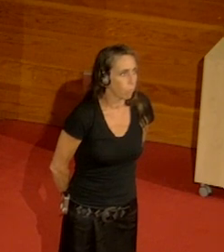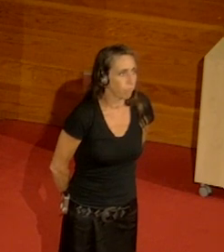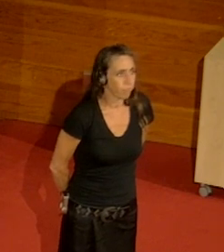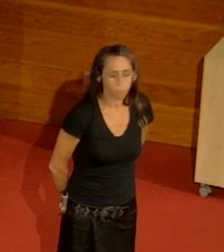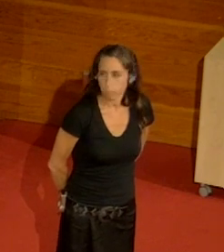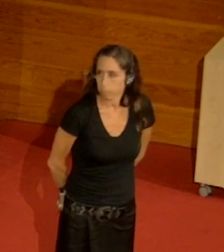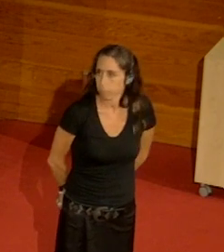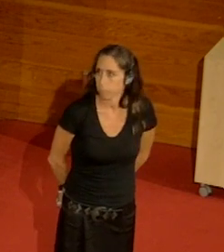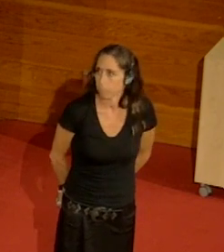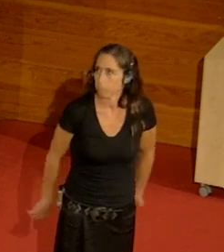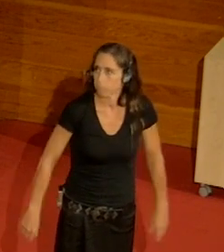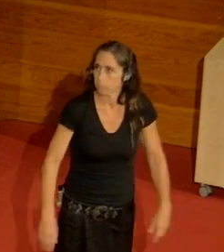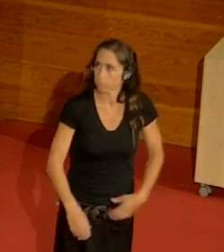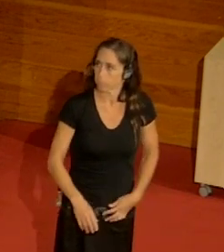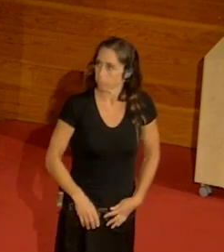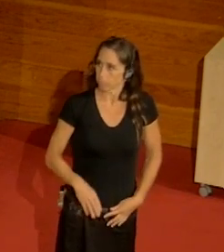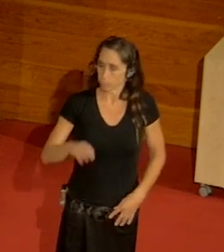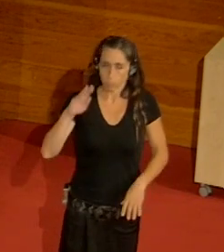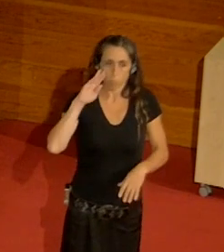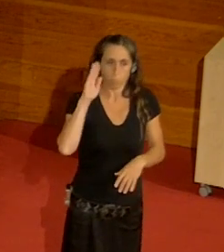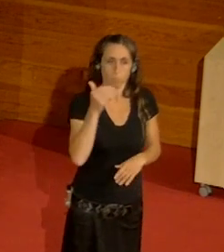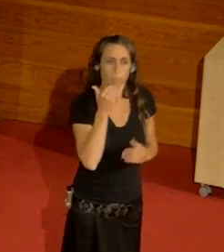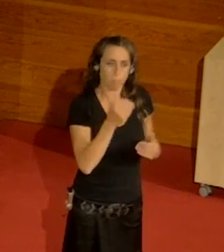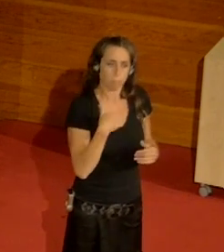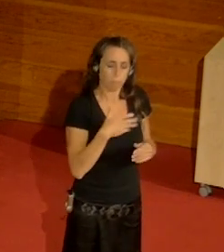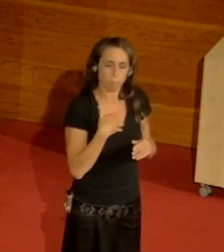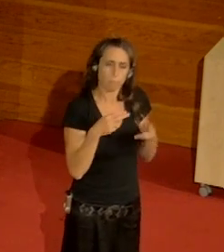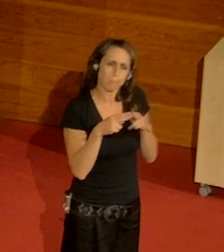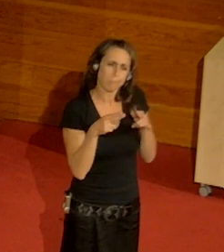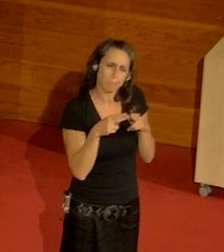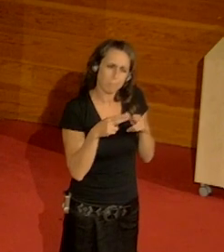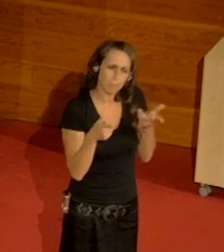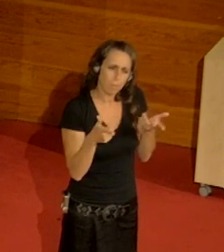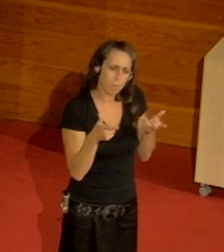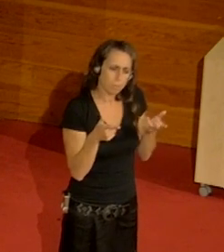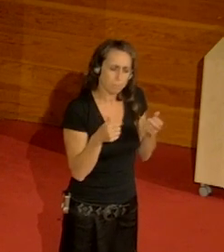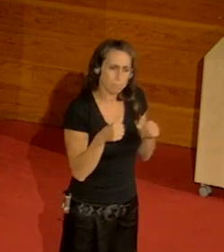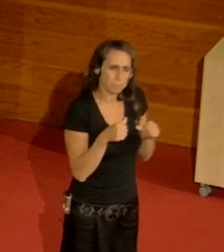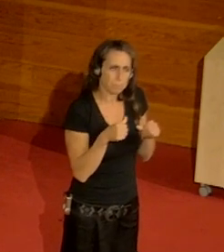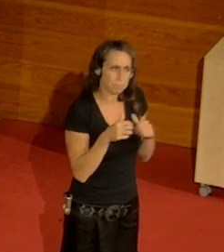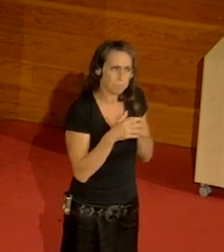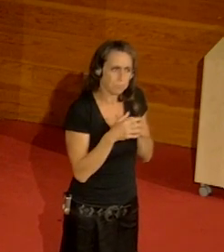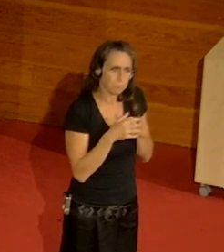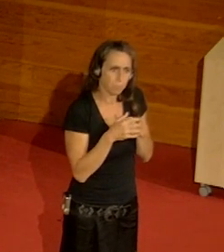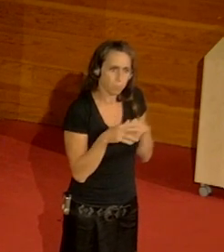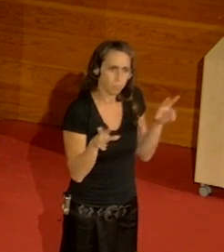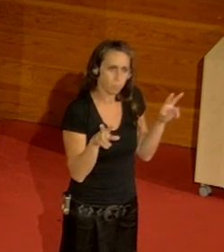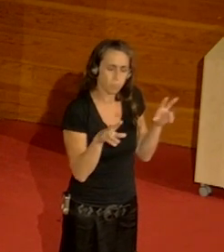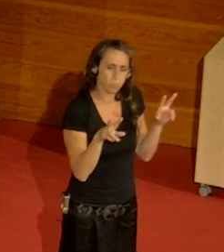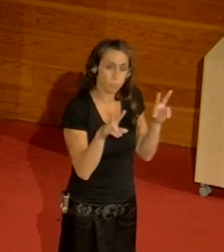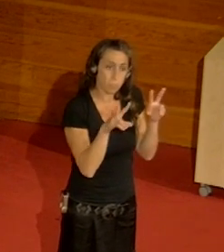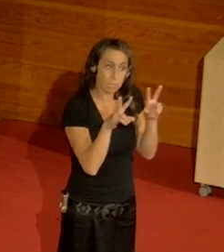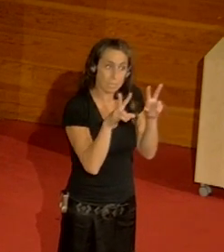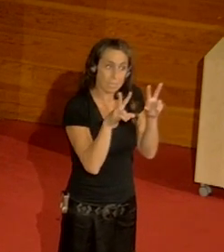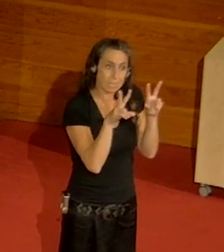Hola Muchas gracias quería preguntarle Qué futuro ve para en el tema de la